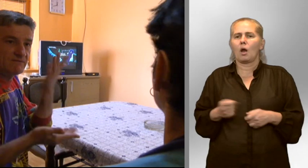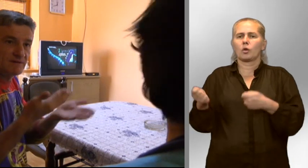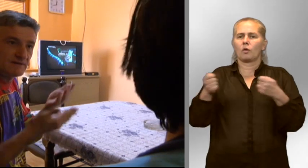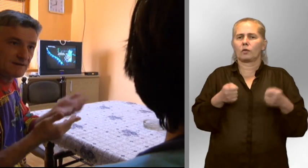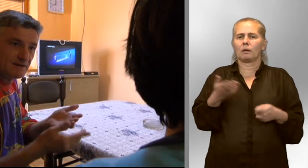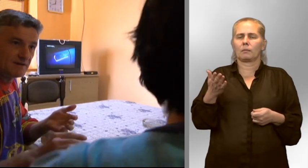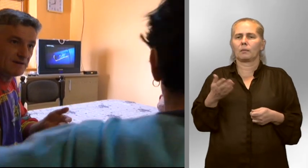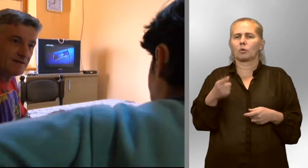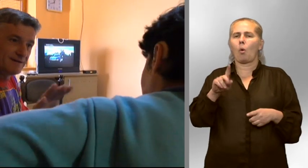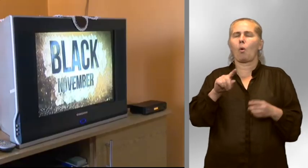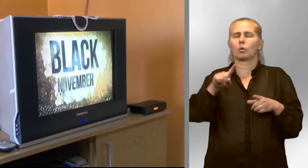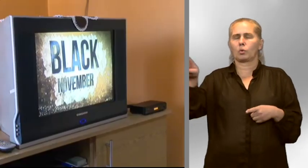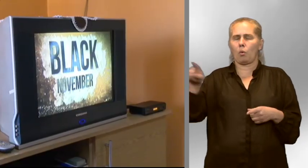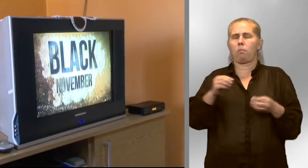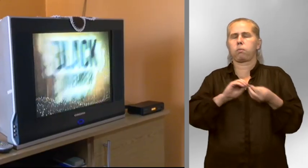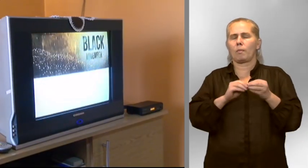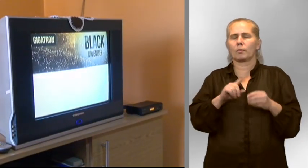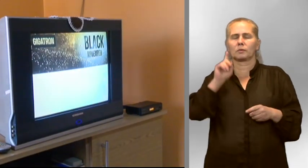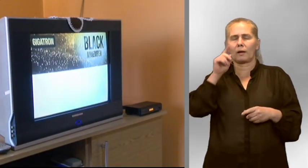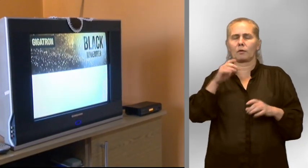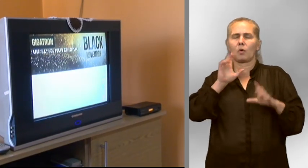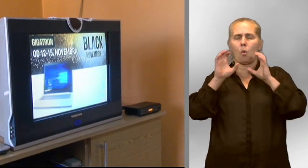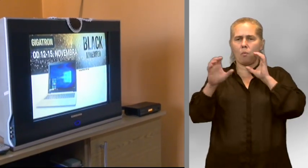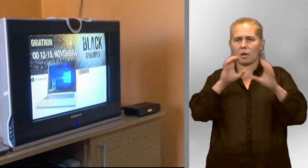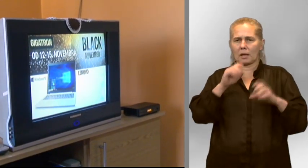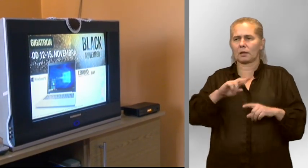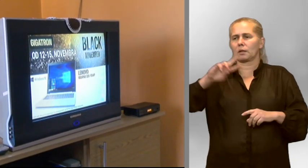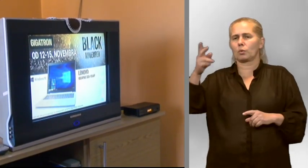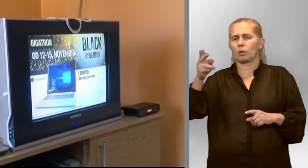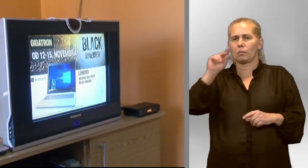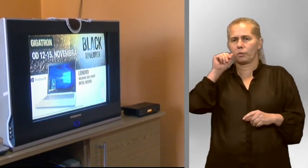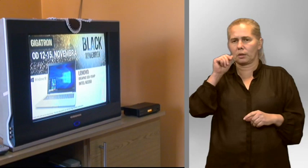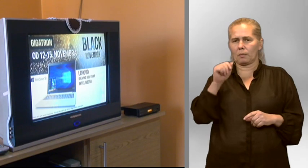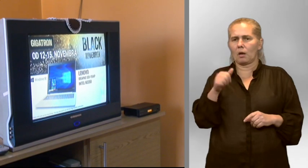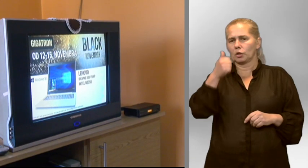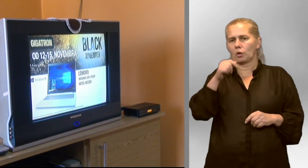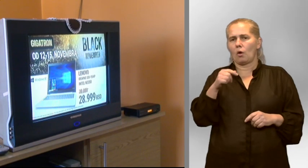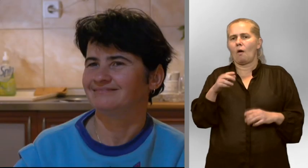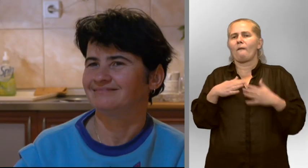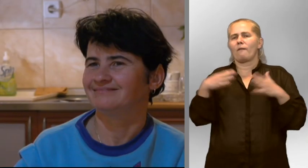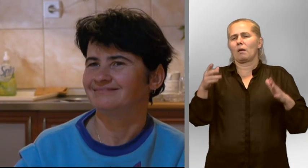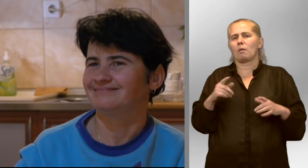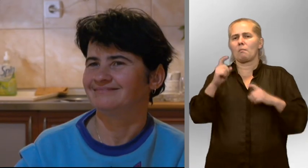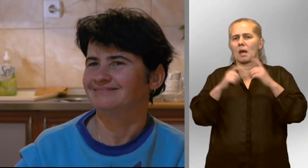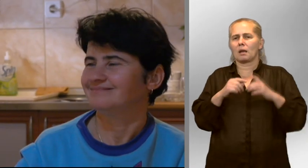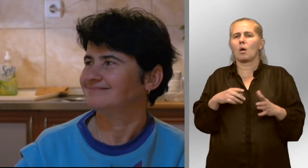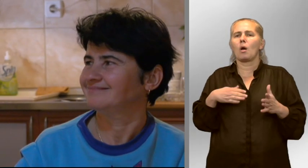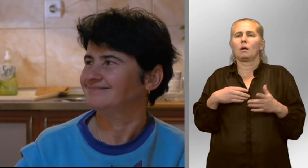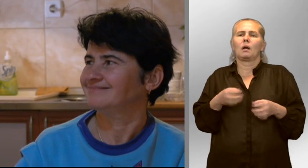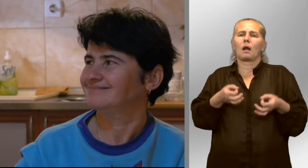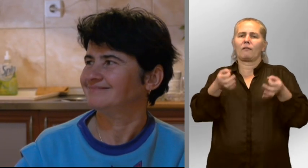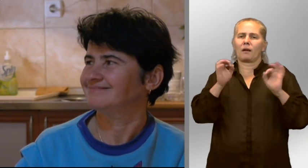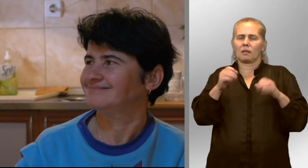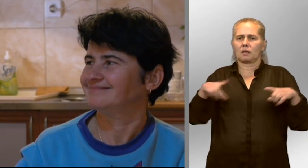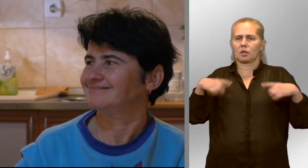Gubitak ili oštećenje sluha dovodi pre svega do problema u svakodnevnoj komunikaciji sa drugim ljudima, što u velikoj meri